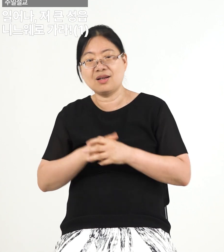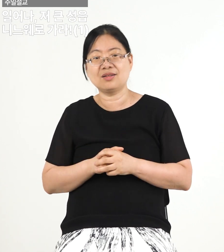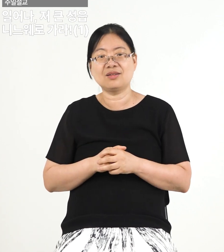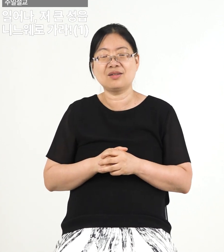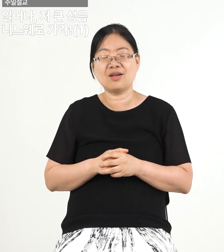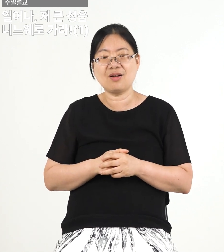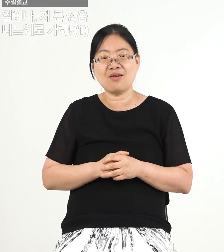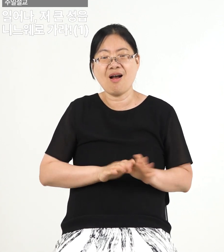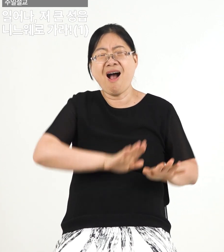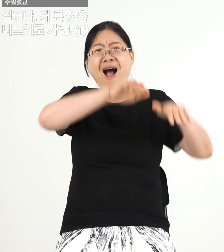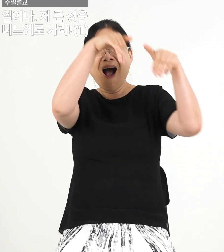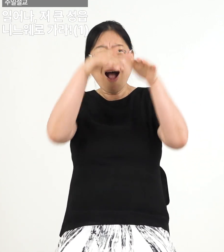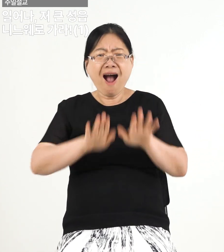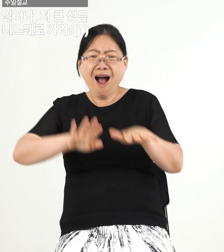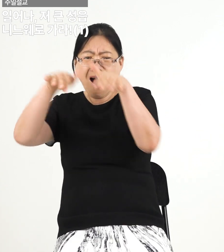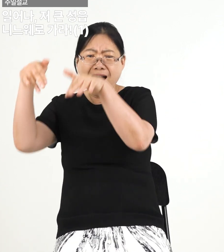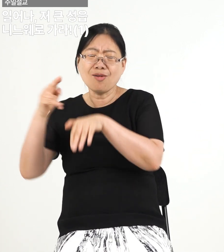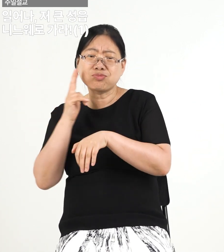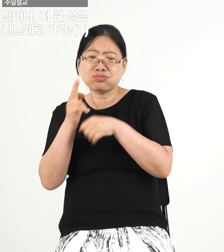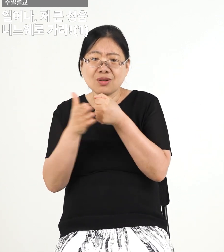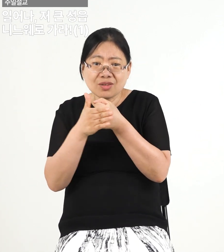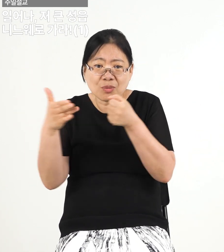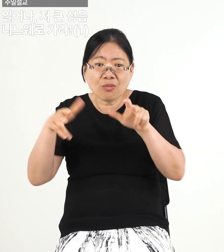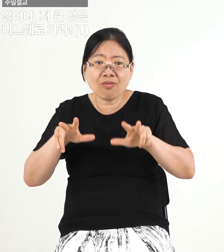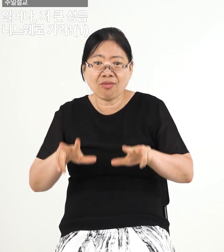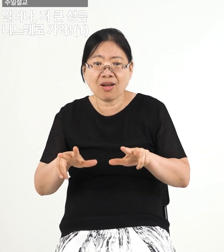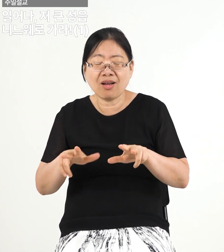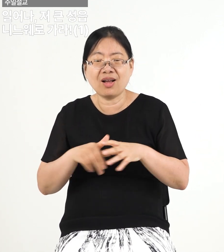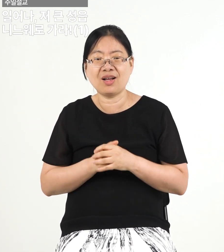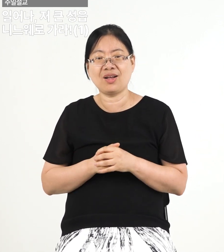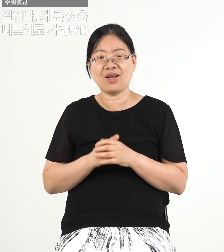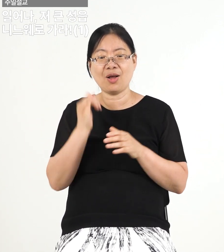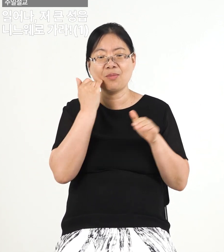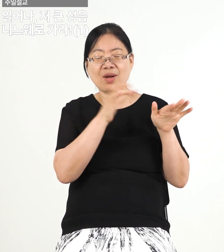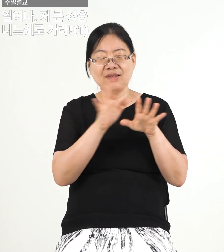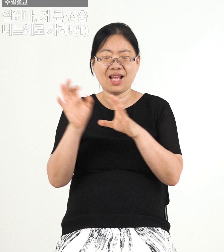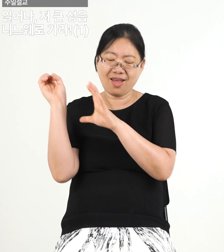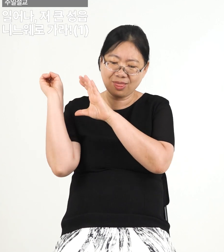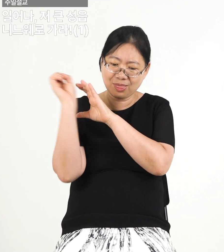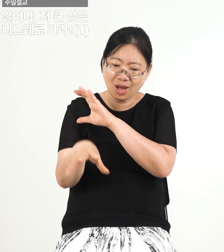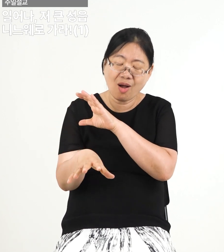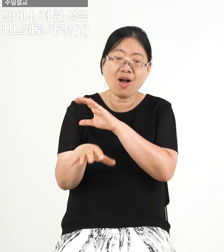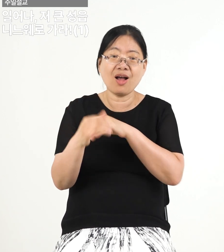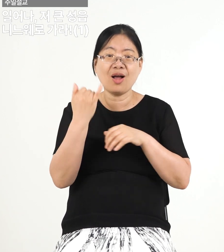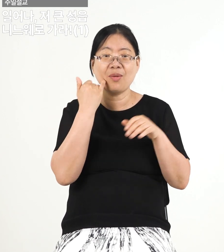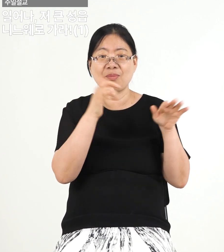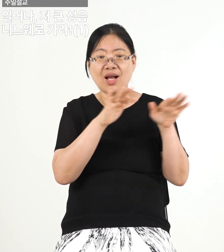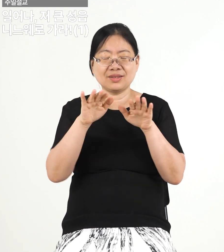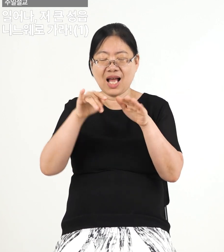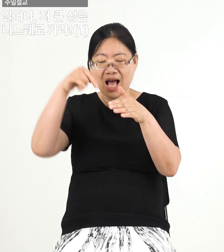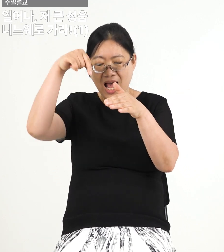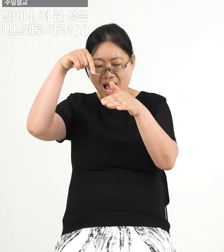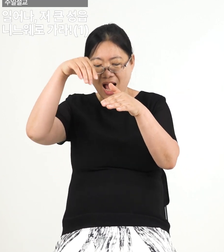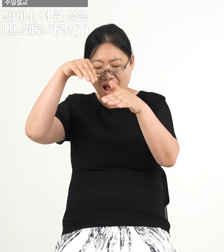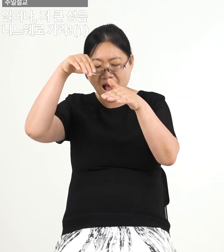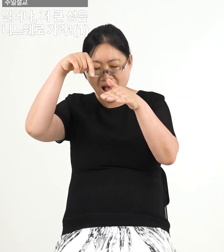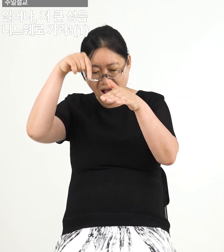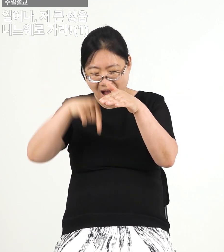풍랑이 견딜 수 없이 치니까 이제는 바다에 던져져서 바다 밑으로